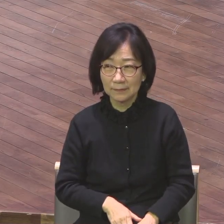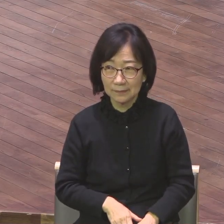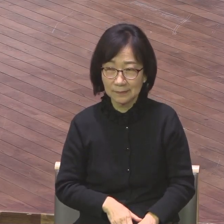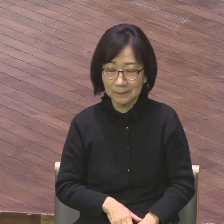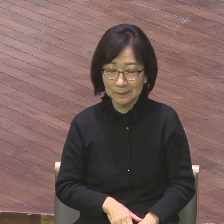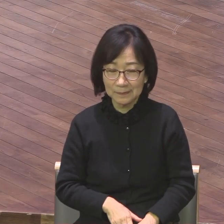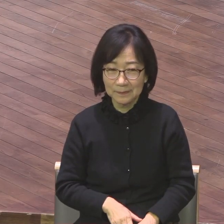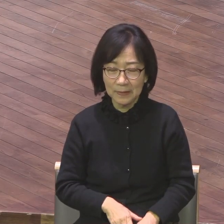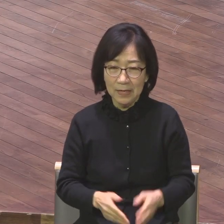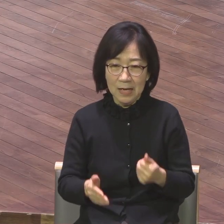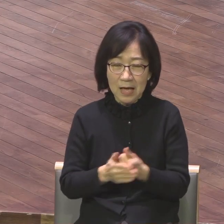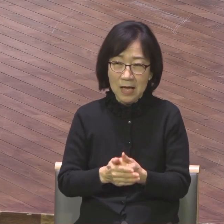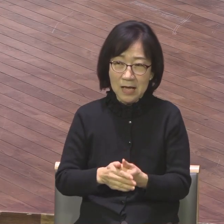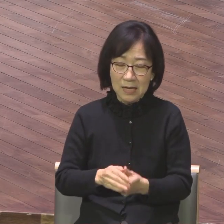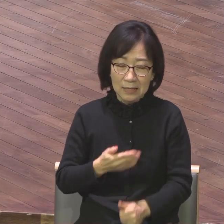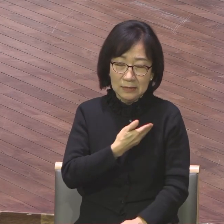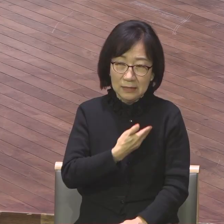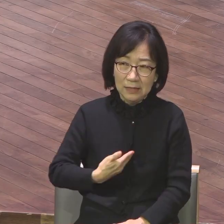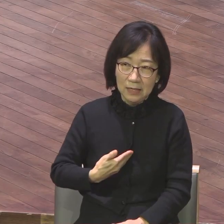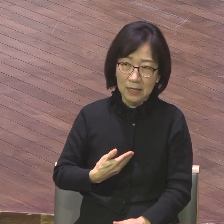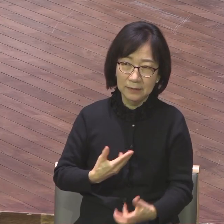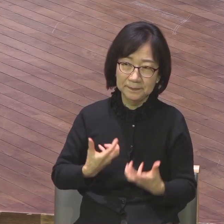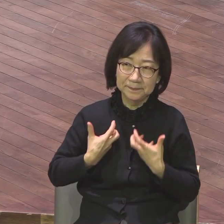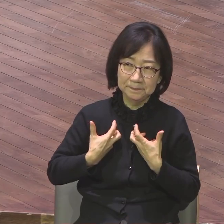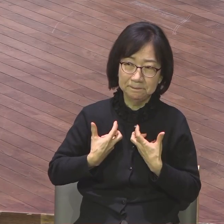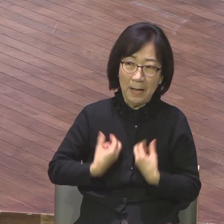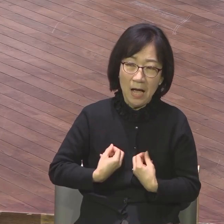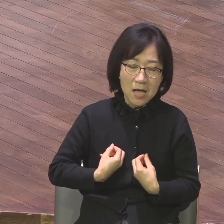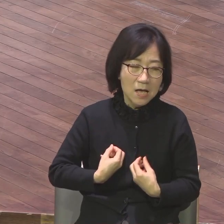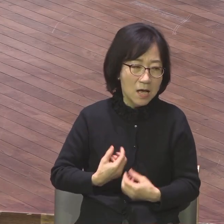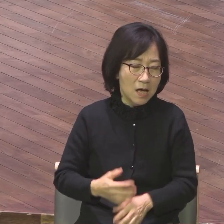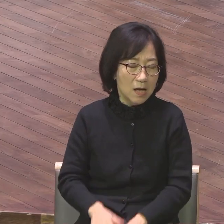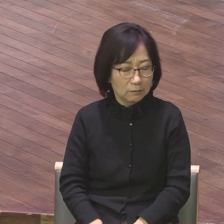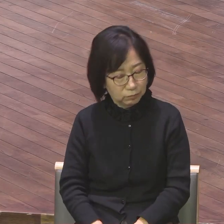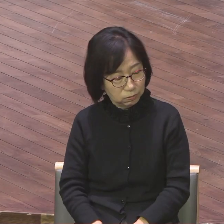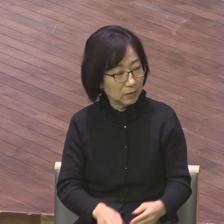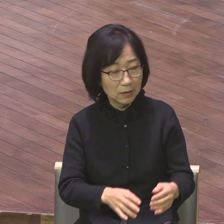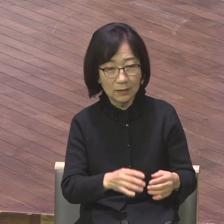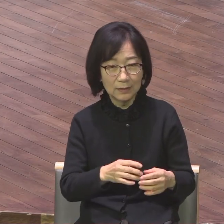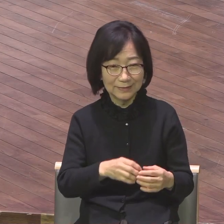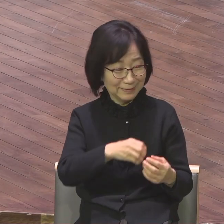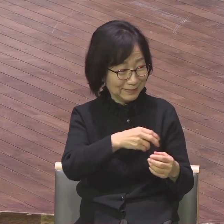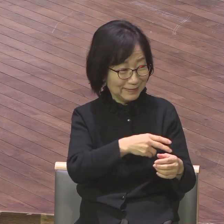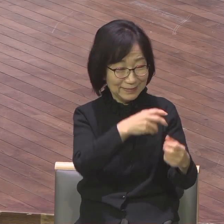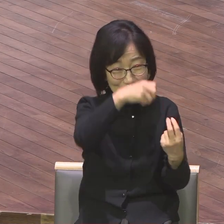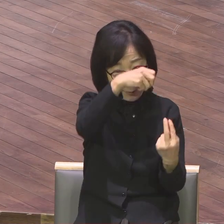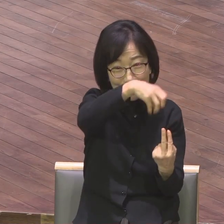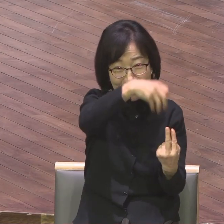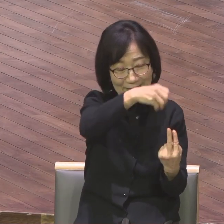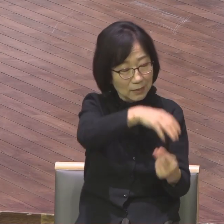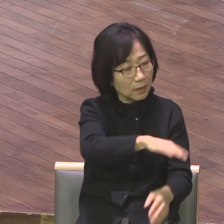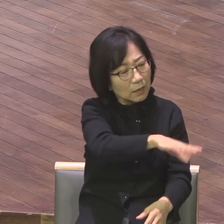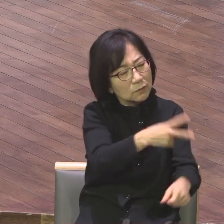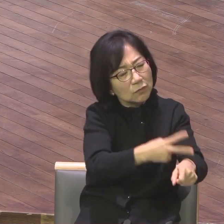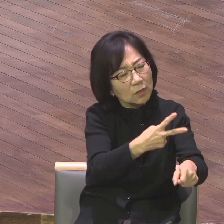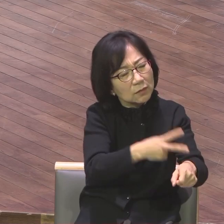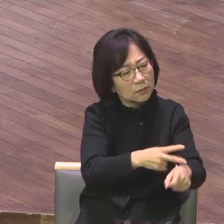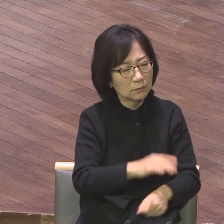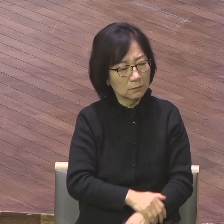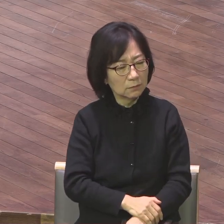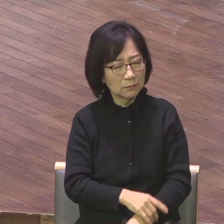그래서 마음이 상한 제자들이 세례 요한에 와서 사람들이 이제는 다 예수께로